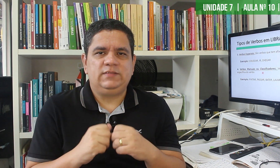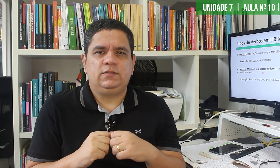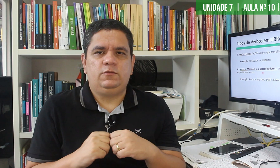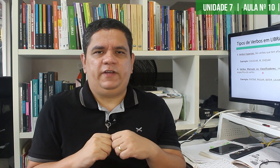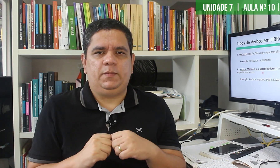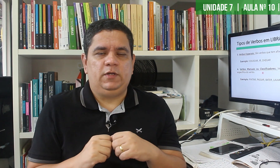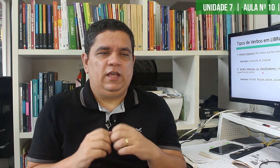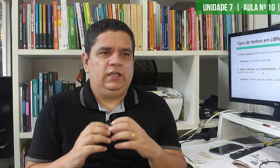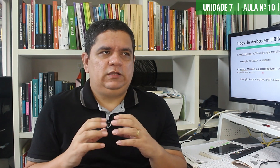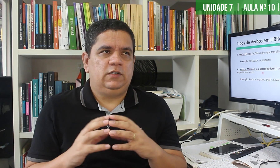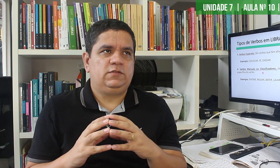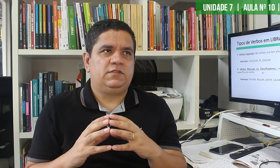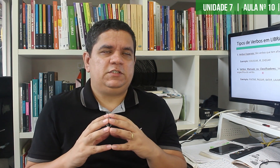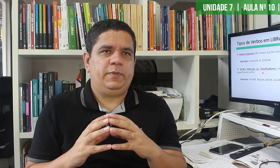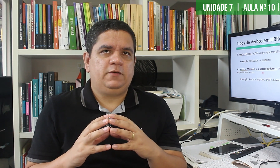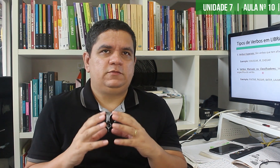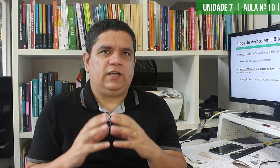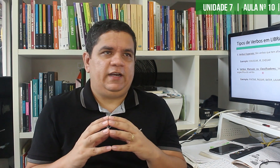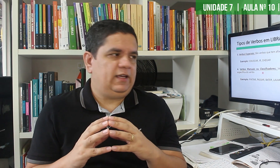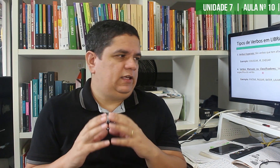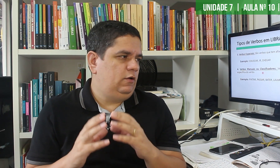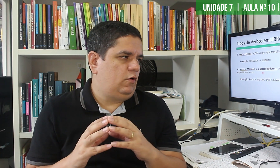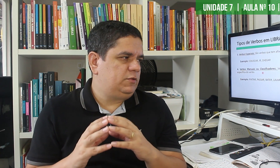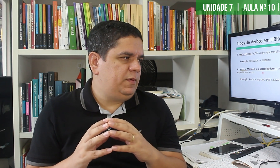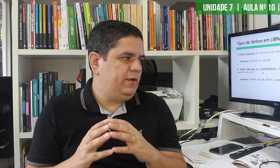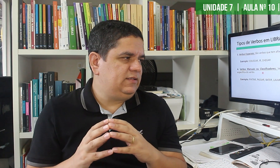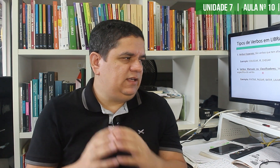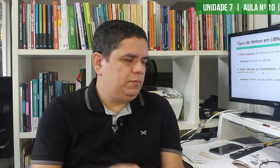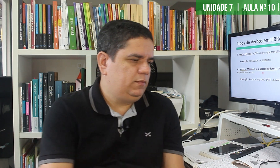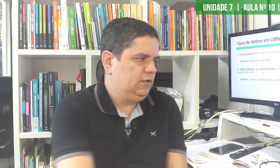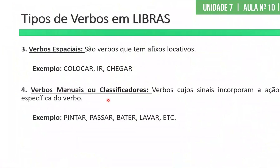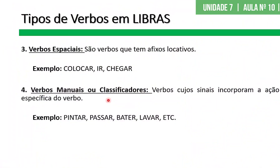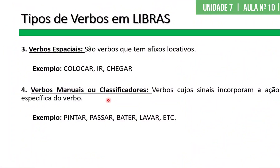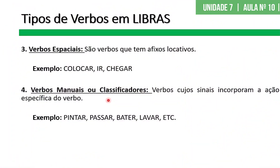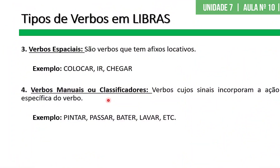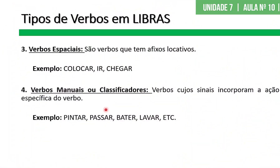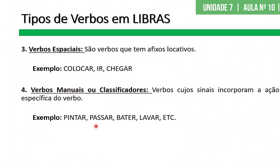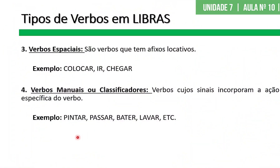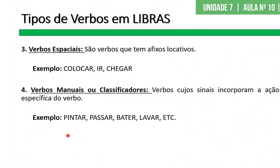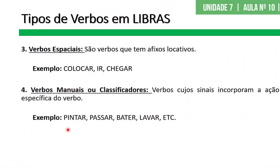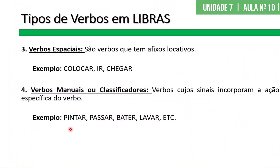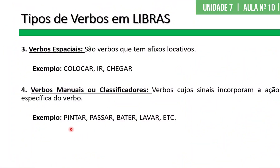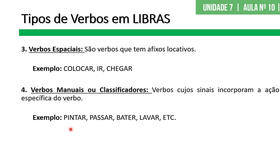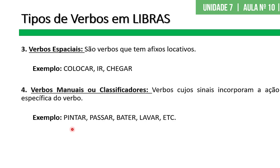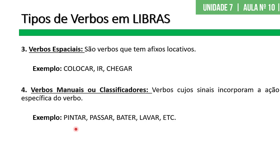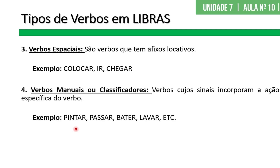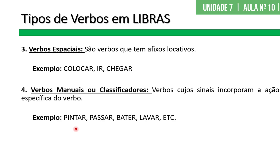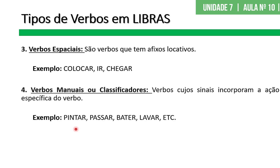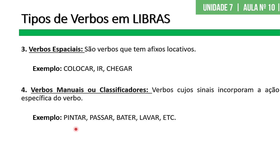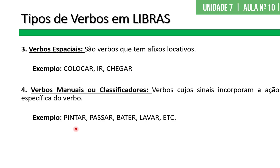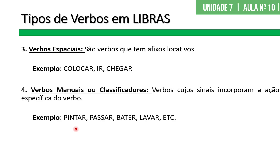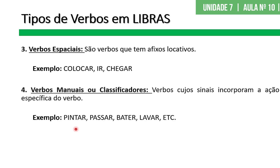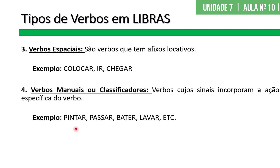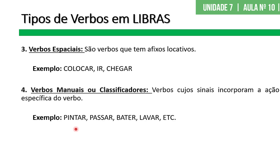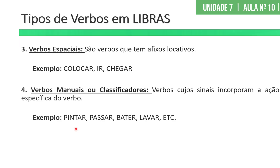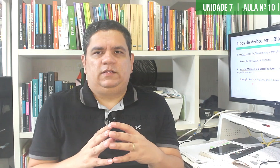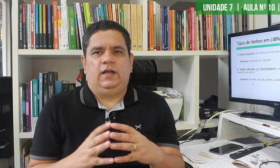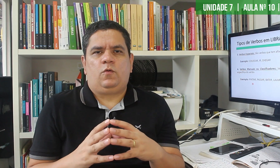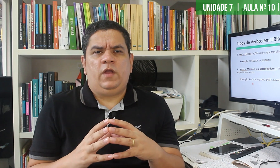ação do verbo. Então, se vocês perguntarem aqui no nosso primeiro exemplo, o verbo pintar, tá? Hermínio,